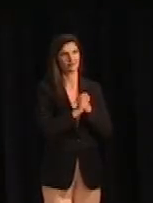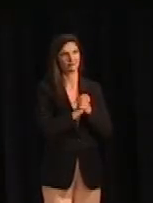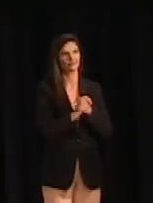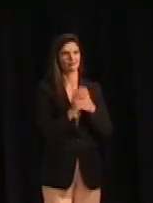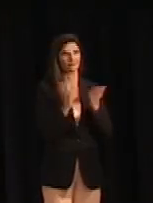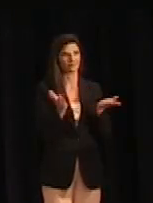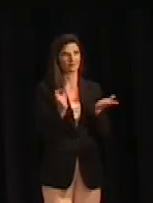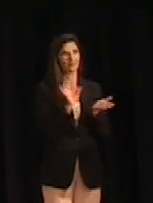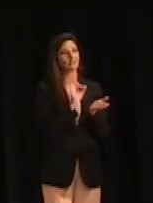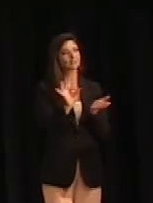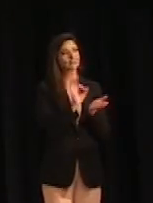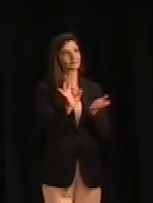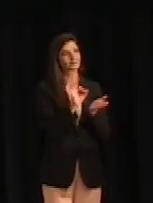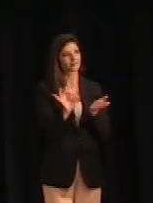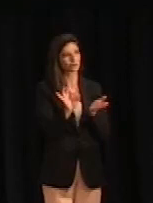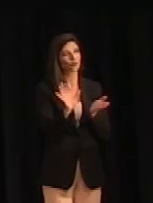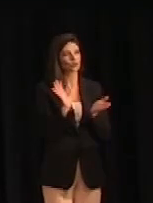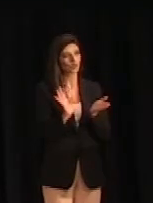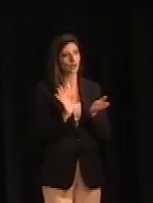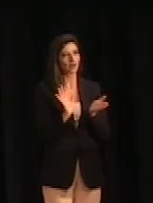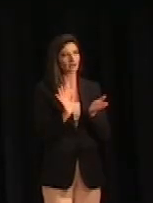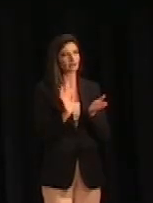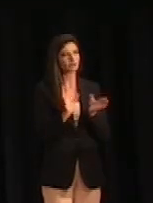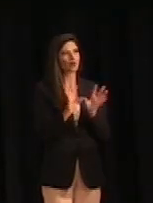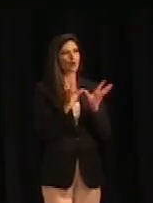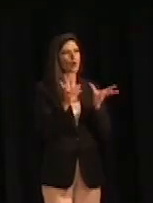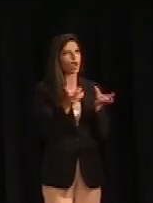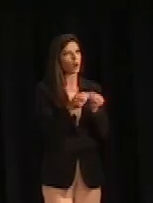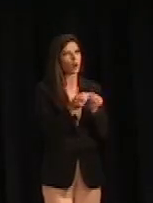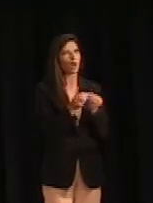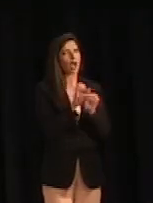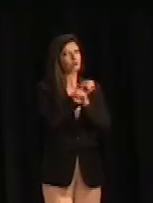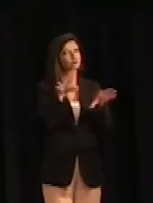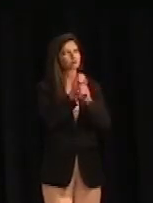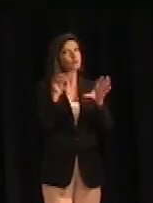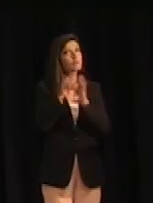και συμπεράσματα, μέρος των οποίων θα δημοσιευθούν και στον τύπο.